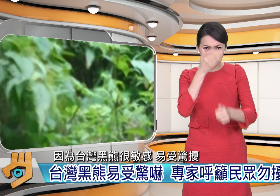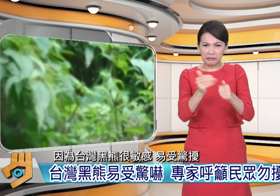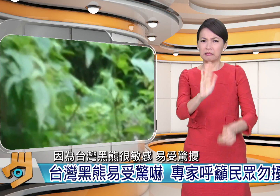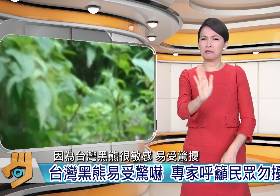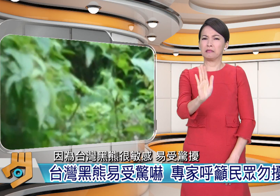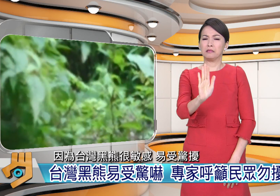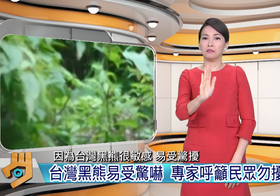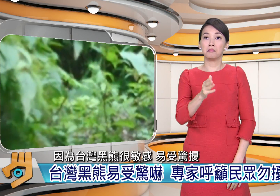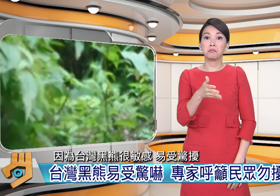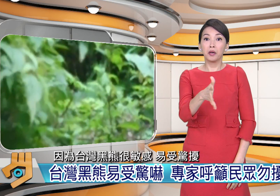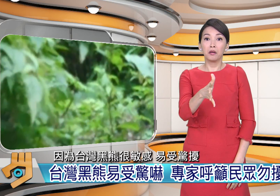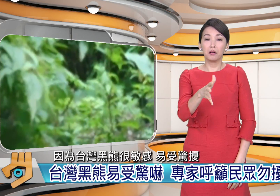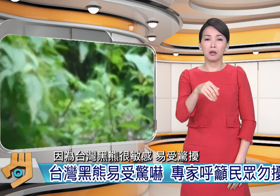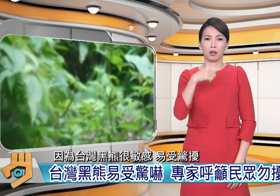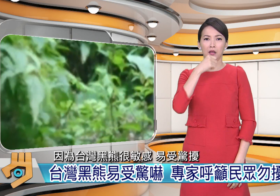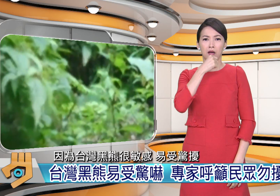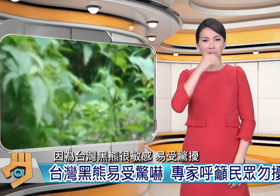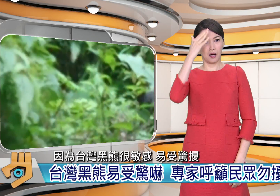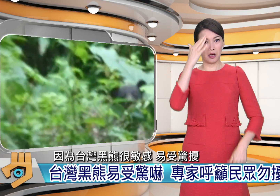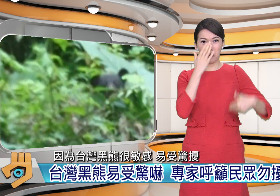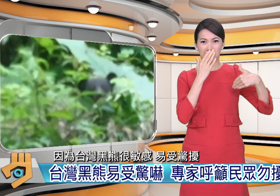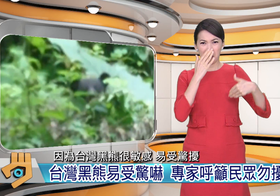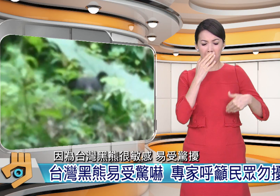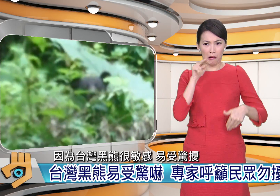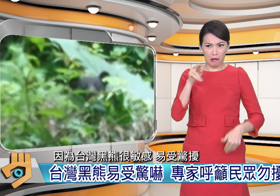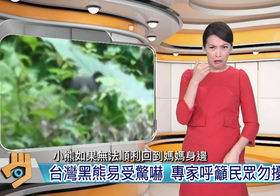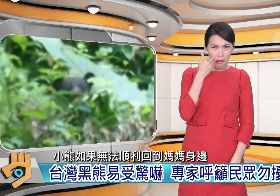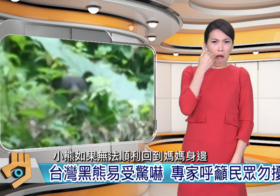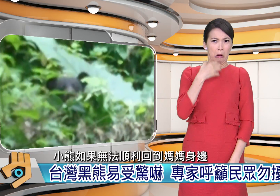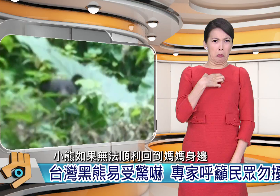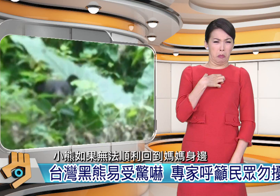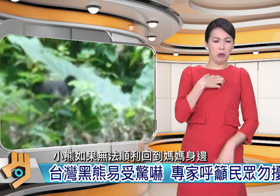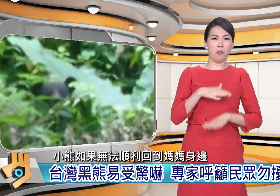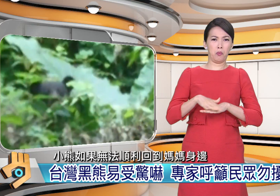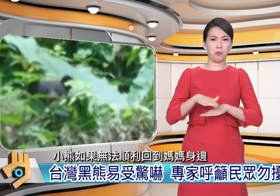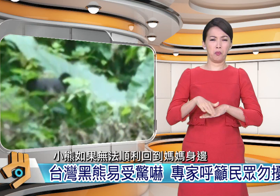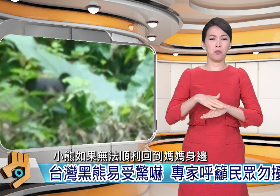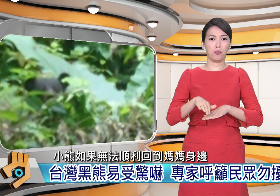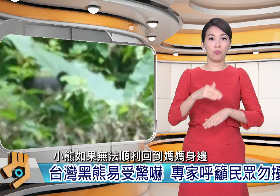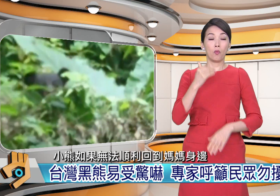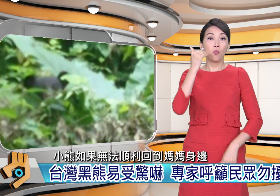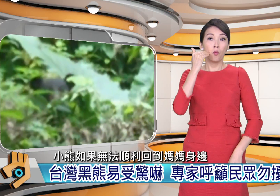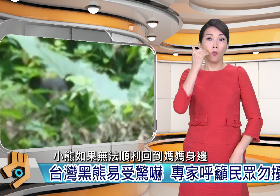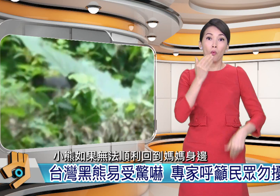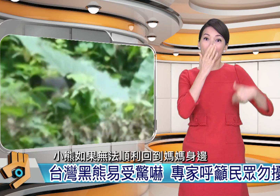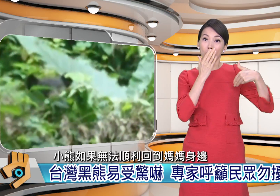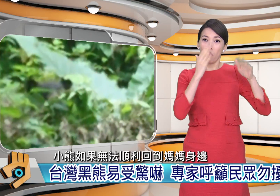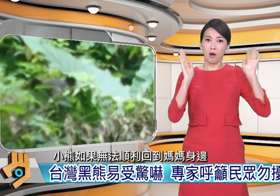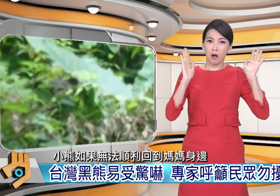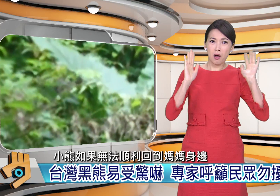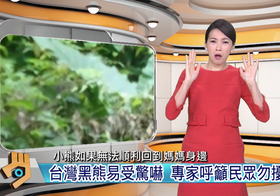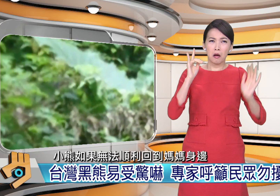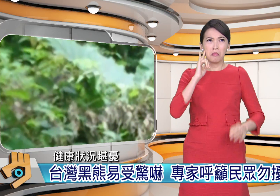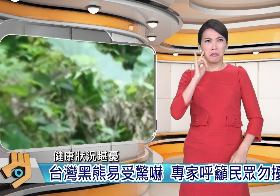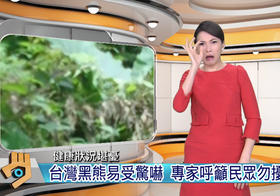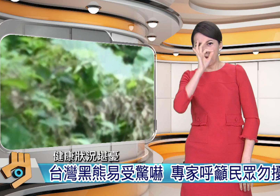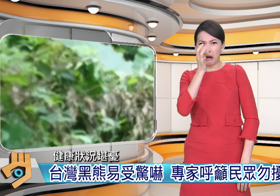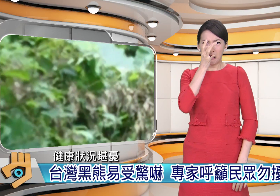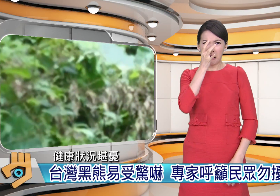很敏感，易受惊扰。小熊如果无法顺利回到妈妈身边，健康状况